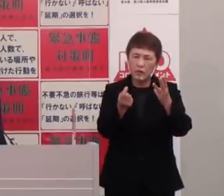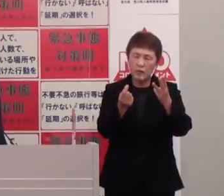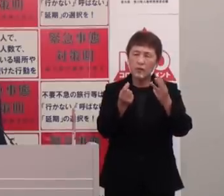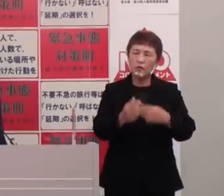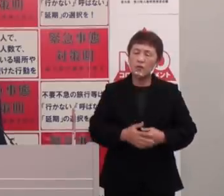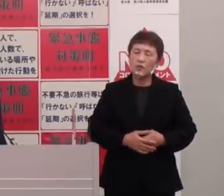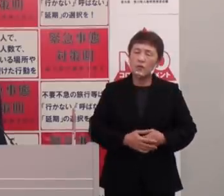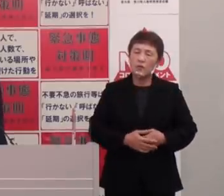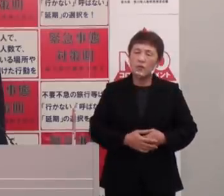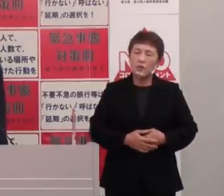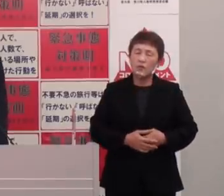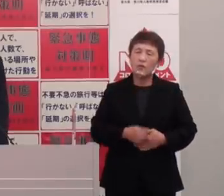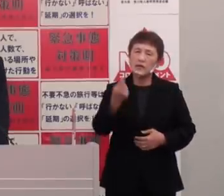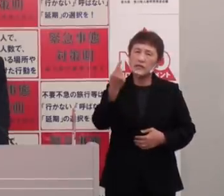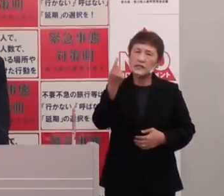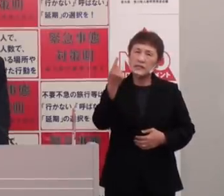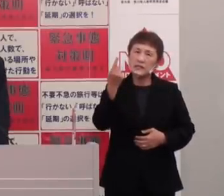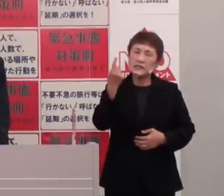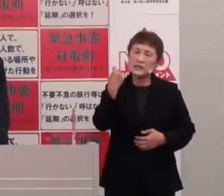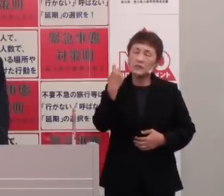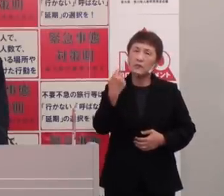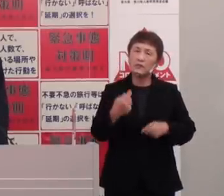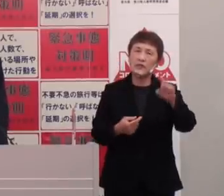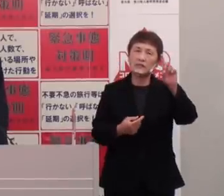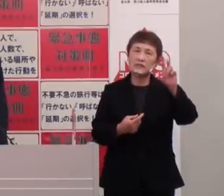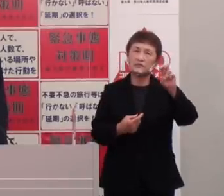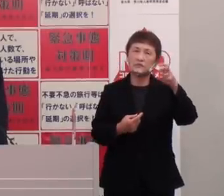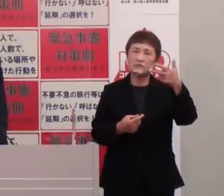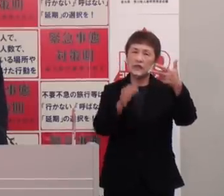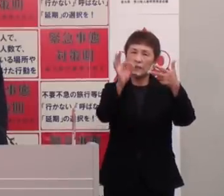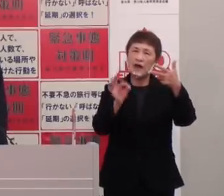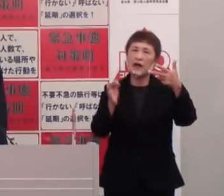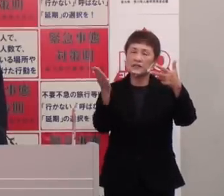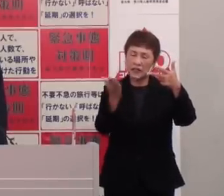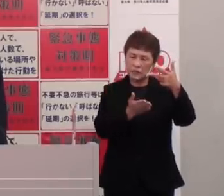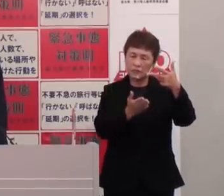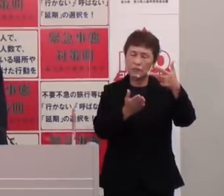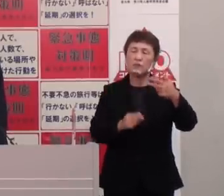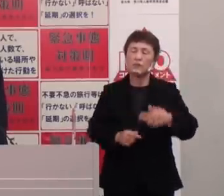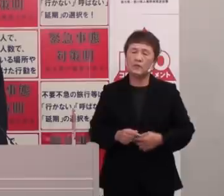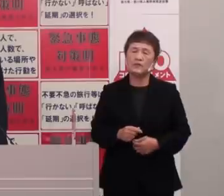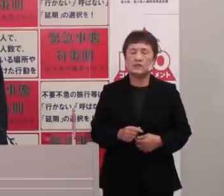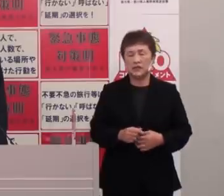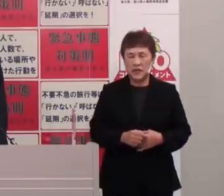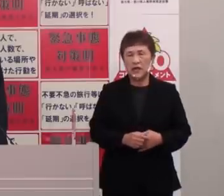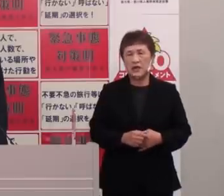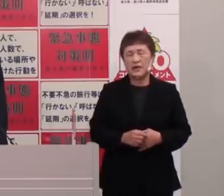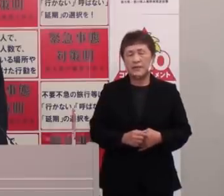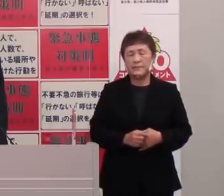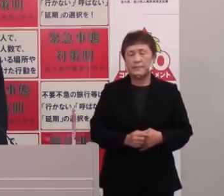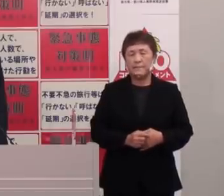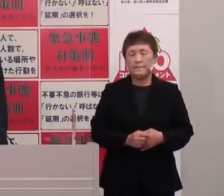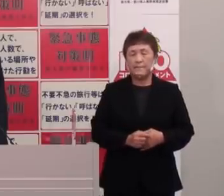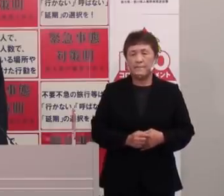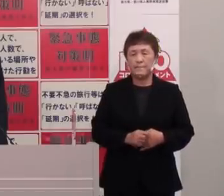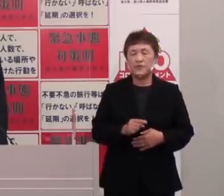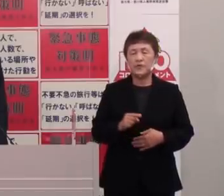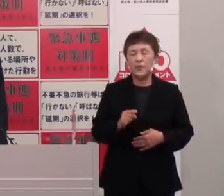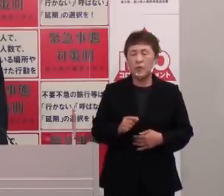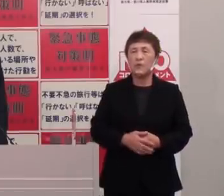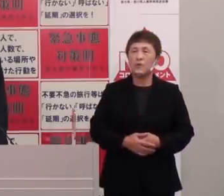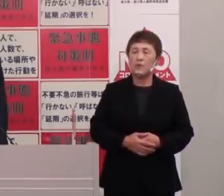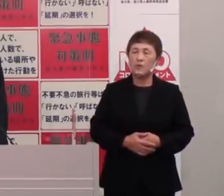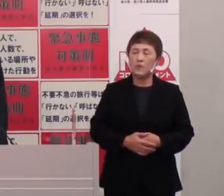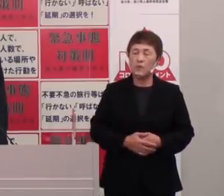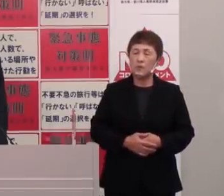ージ4が昨日の時点で 27% だったので、近づいているのかなと思うんですが、それはもう先ほど の自